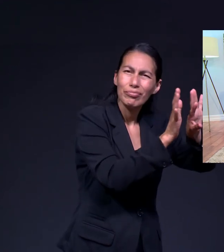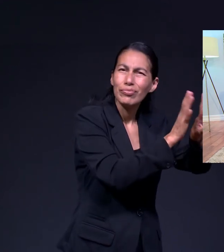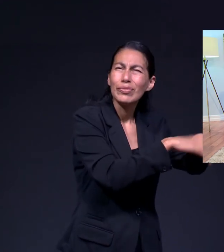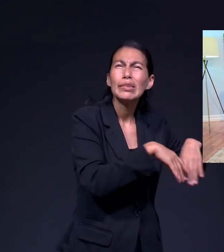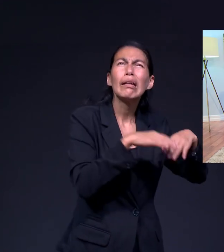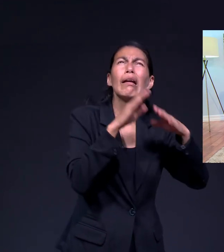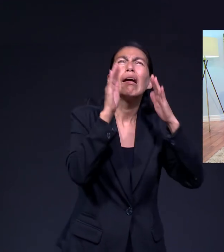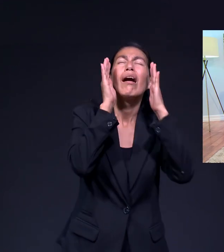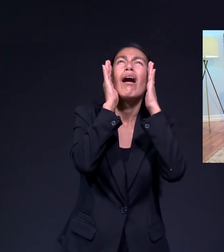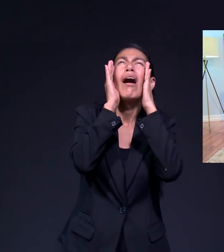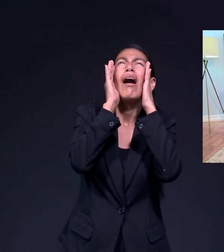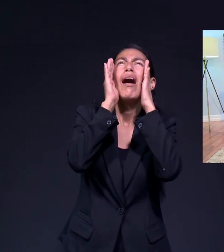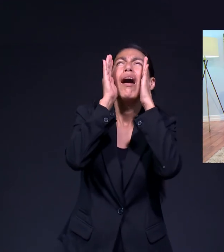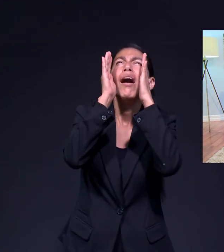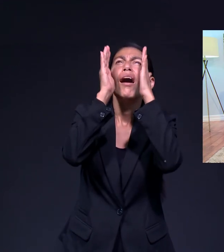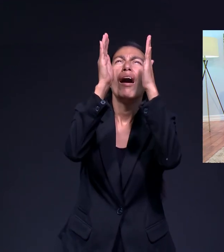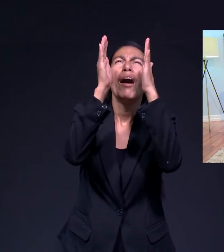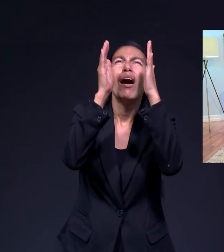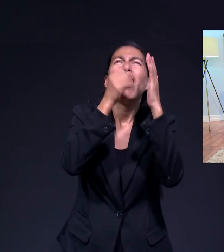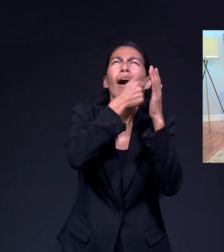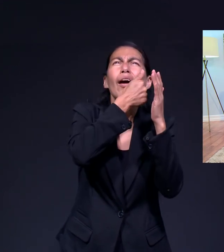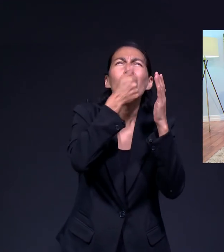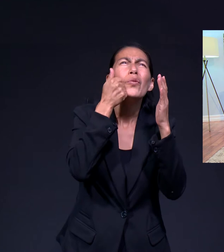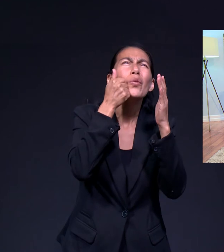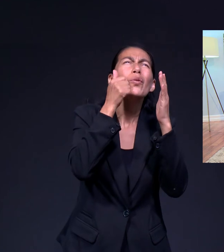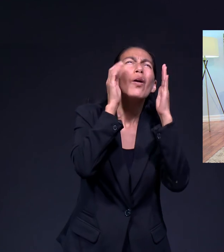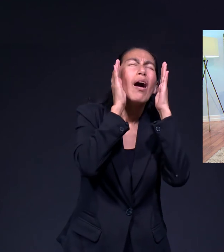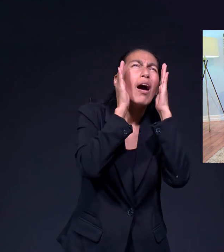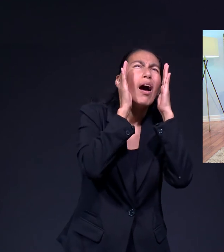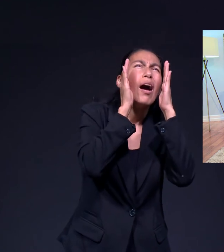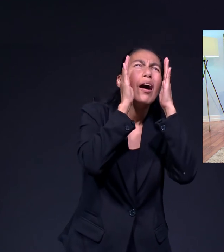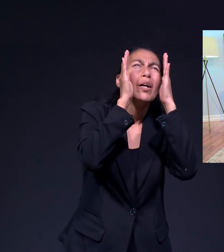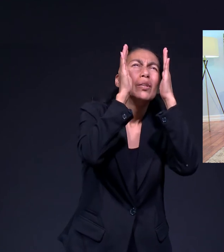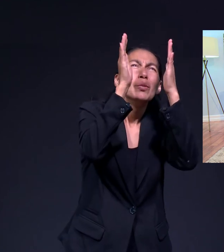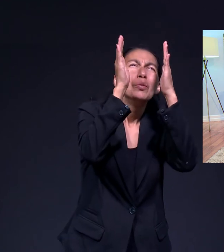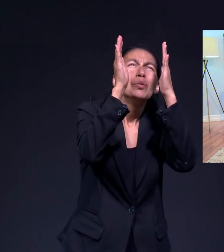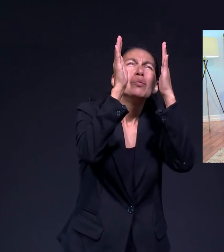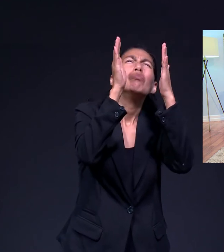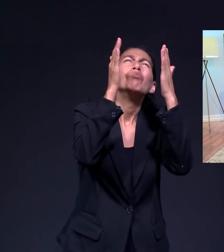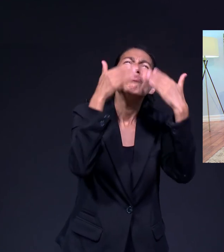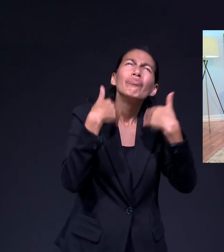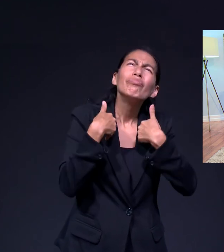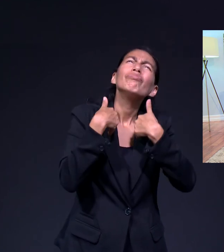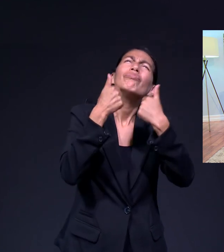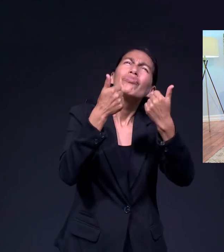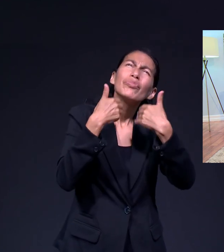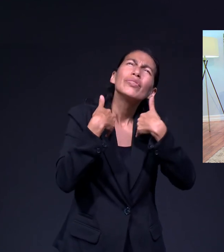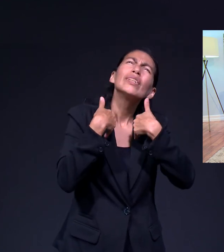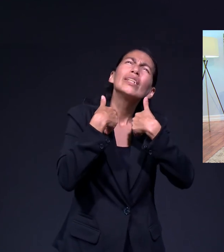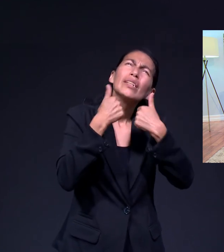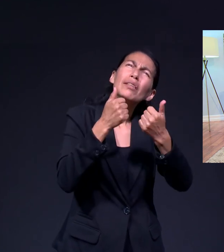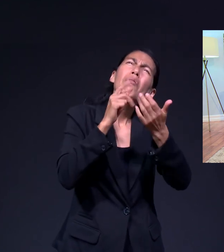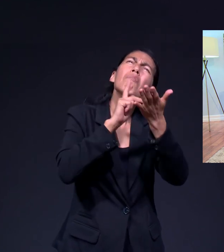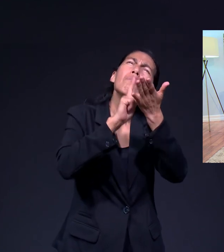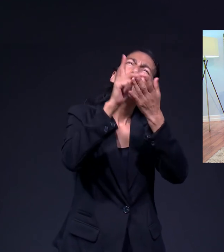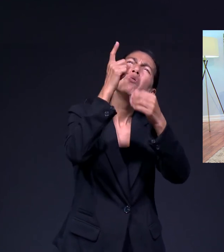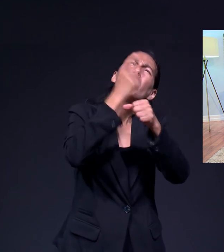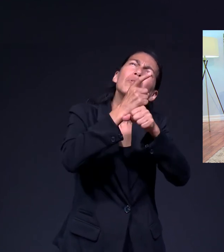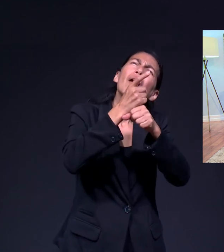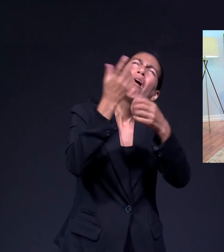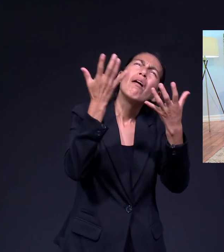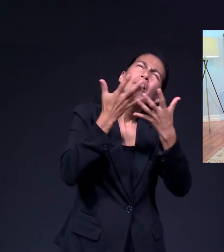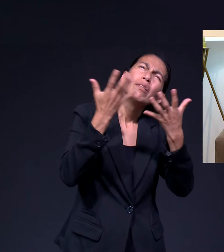la voz de dios que no haya nada que distraiga nuestra atención para escuchar